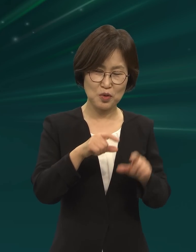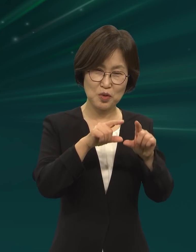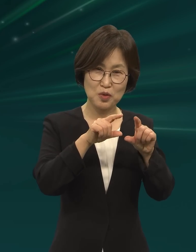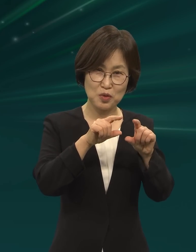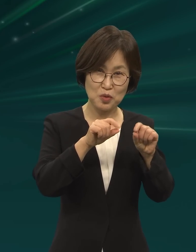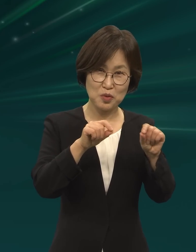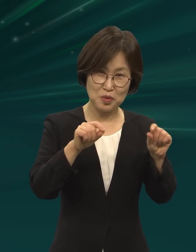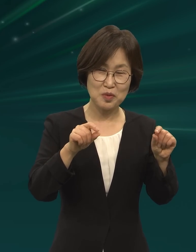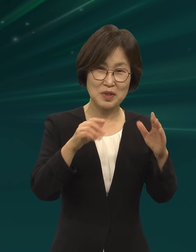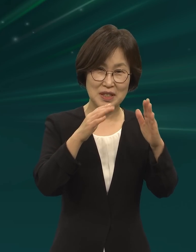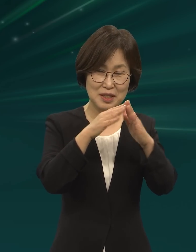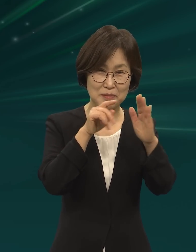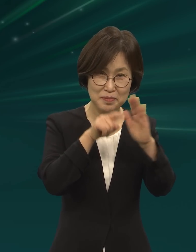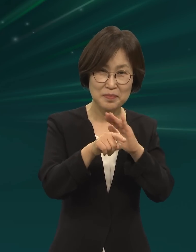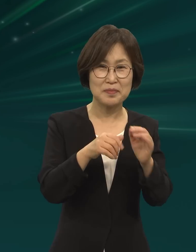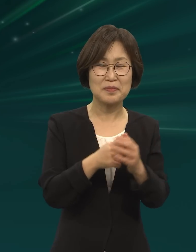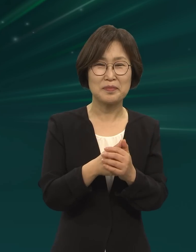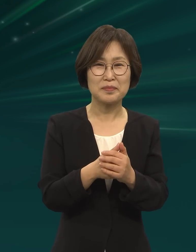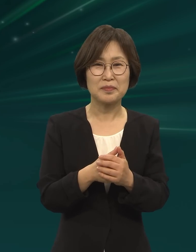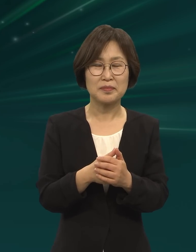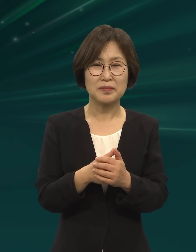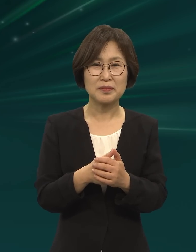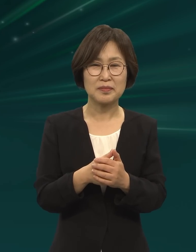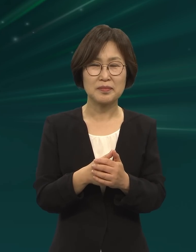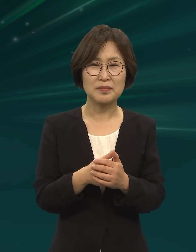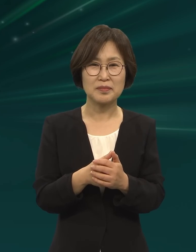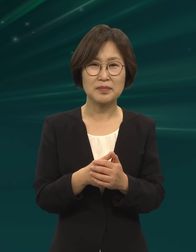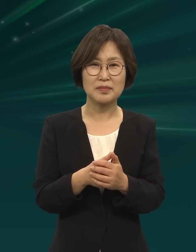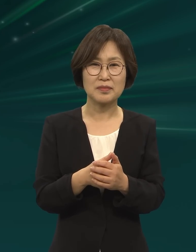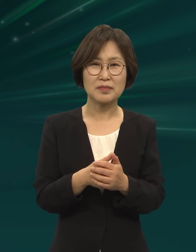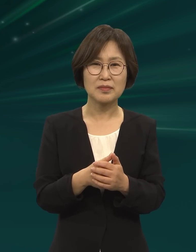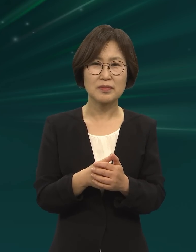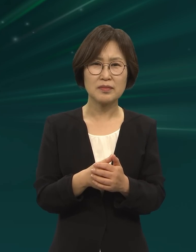근데 그분이 영어가 진짜 대단했습니다. 그날에